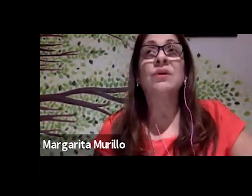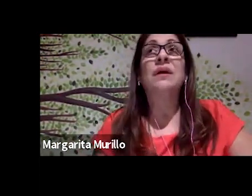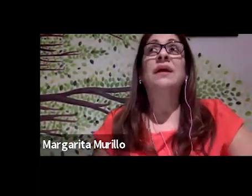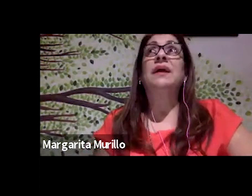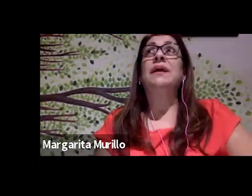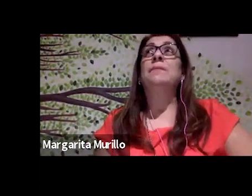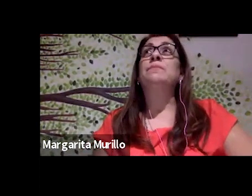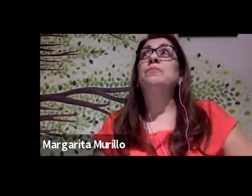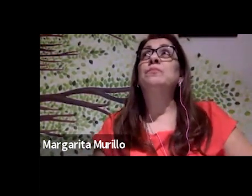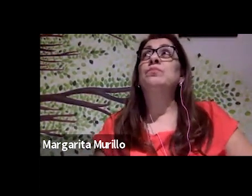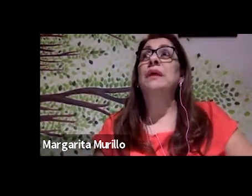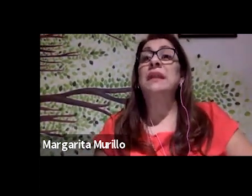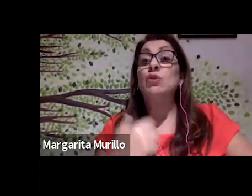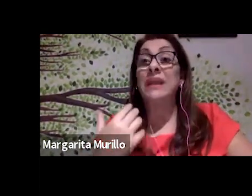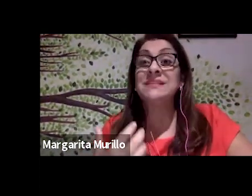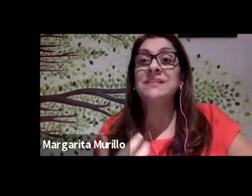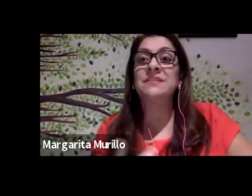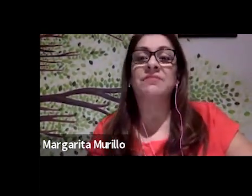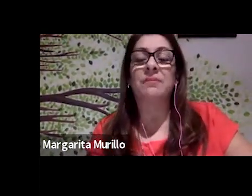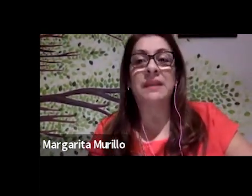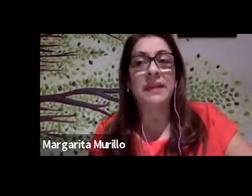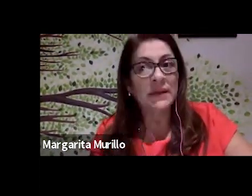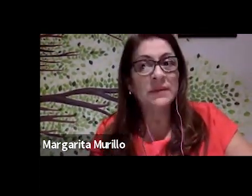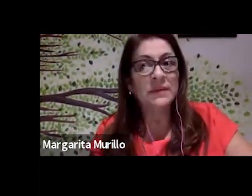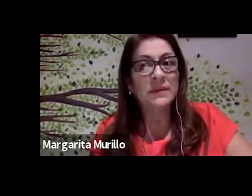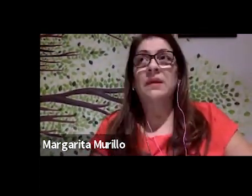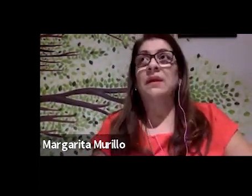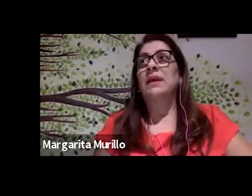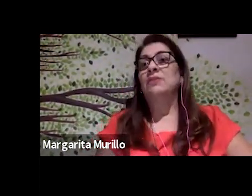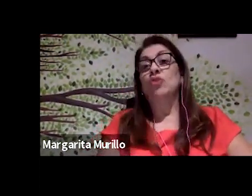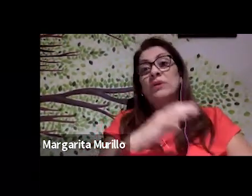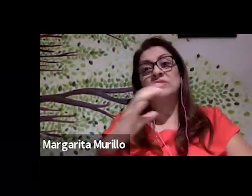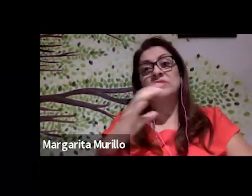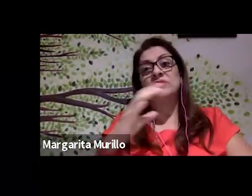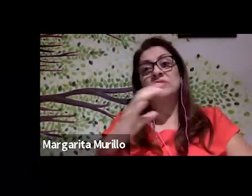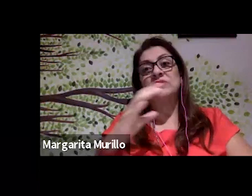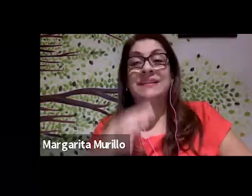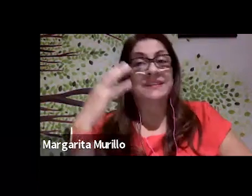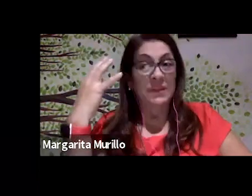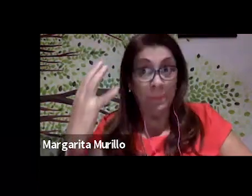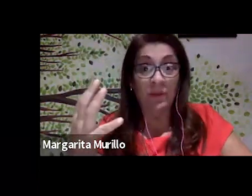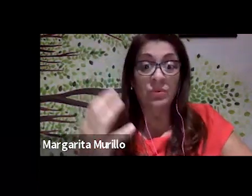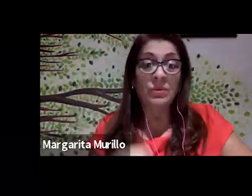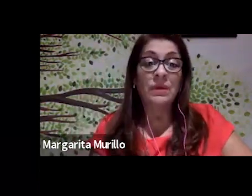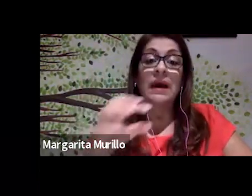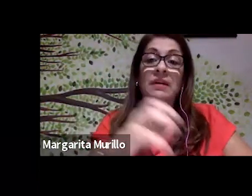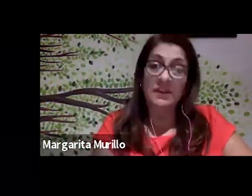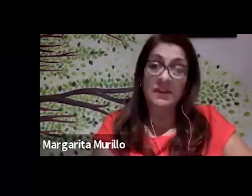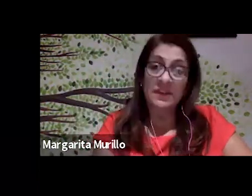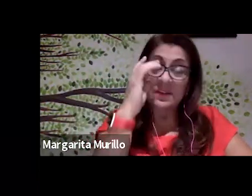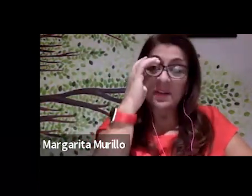pánico la violencia intrafamiliar todo esto se ha exacerbado